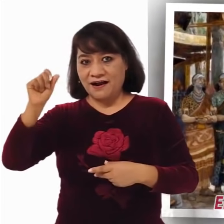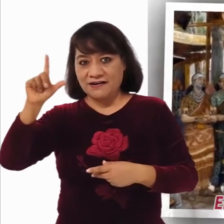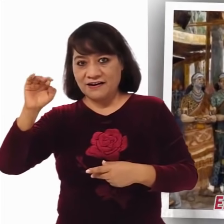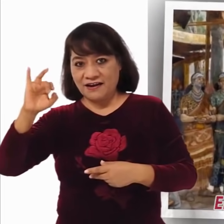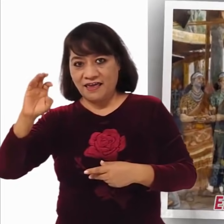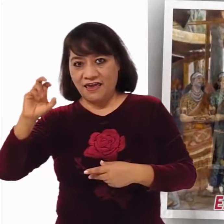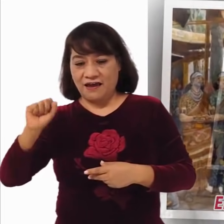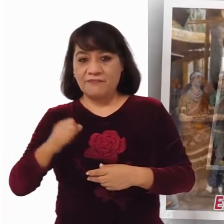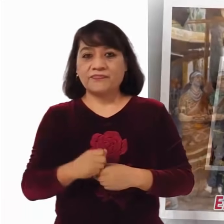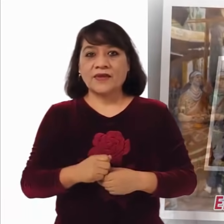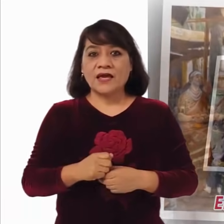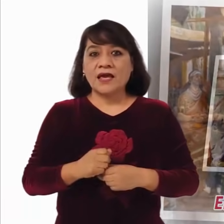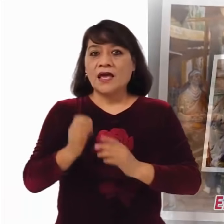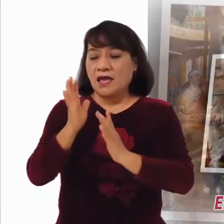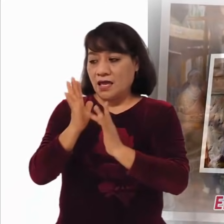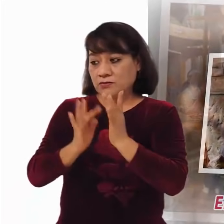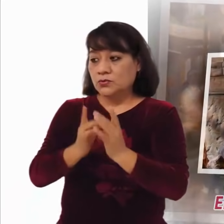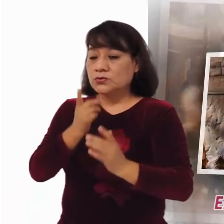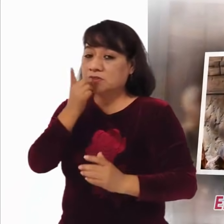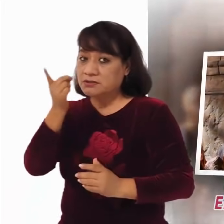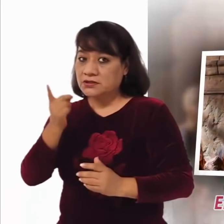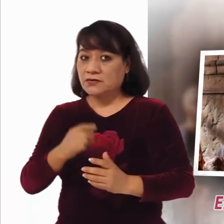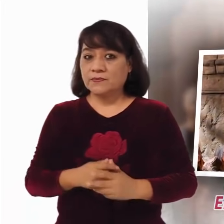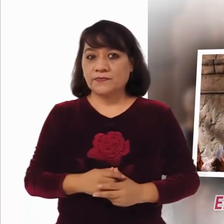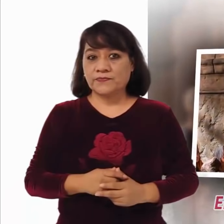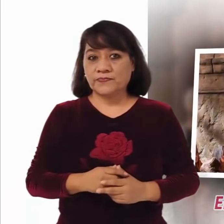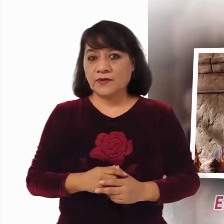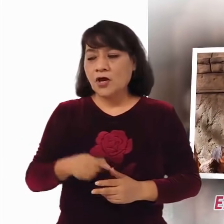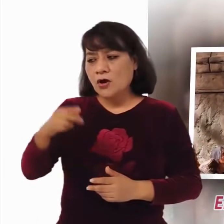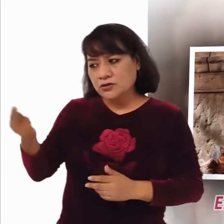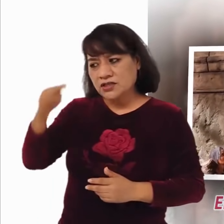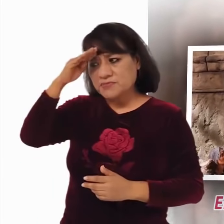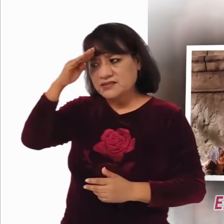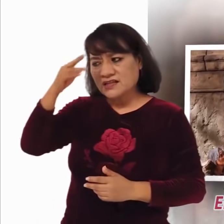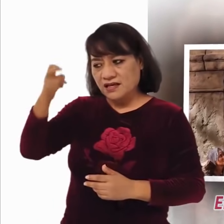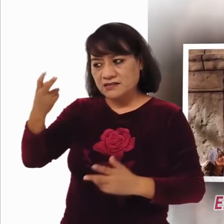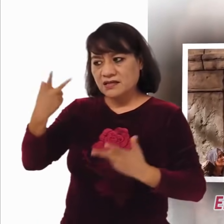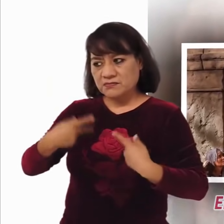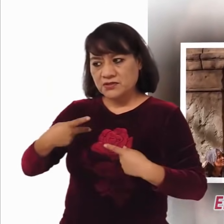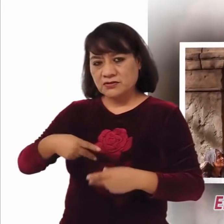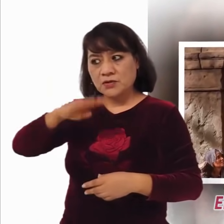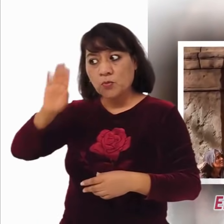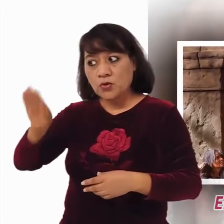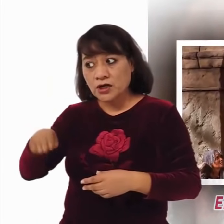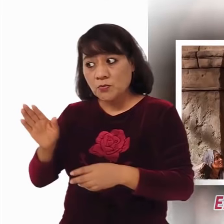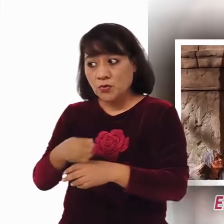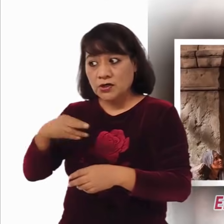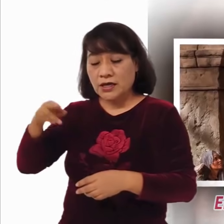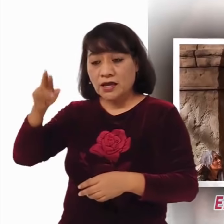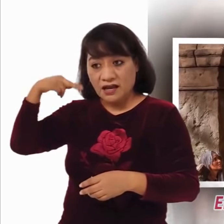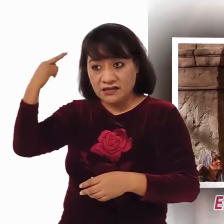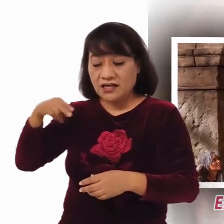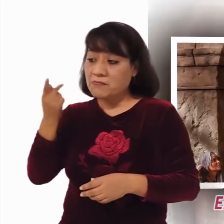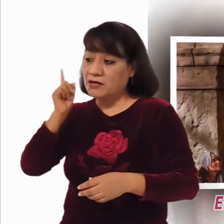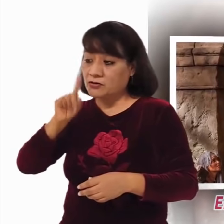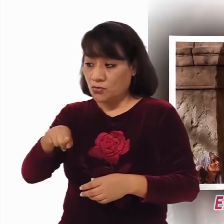sacrificios. Jesús les hizo este comentario: ¿piensan ustedes que aquellos galileos, porque les sucedió